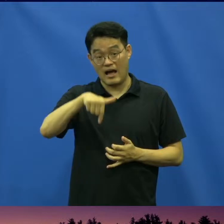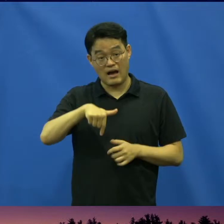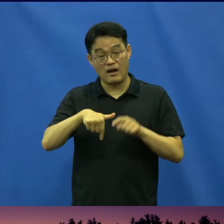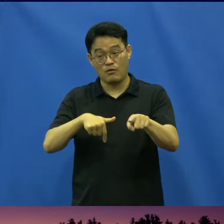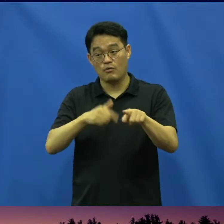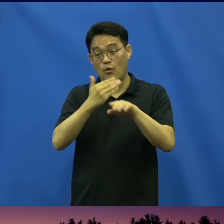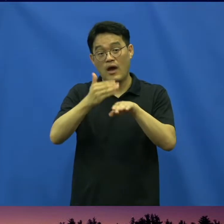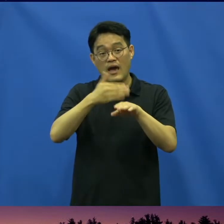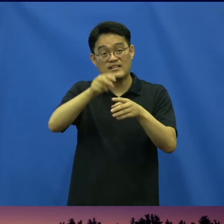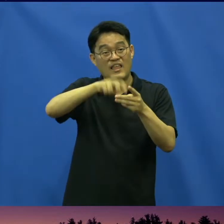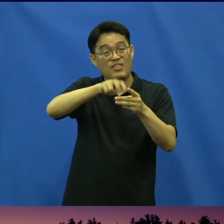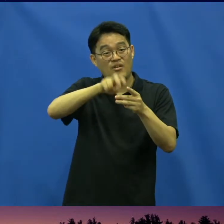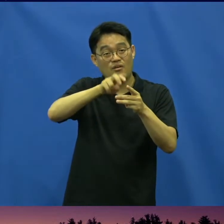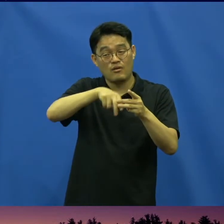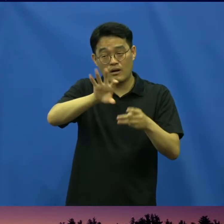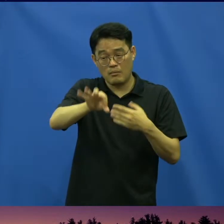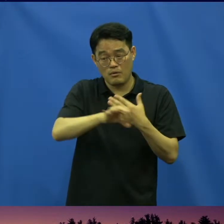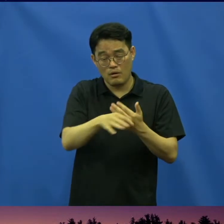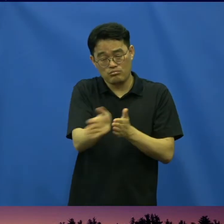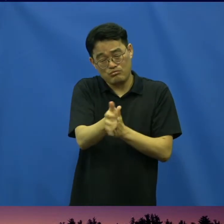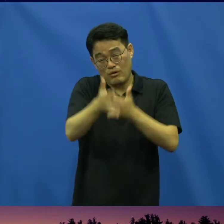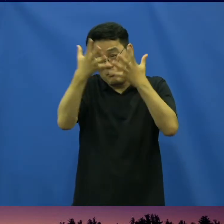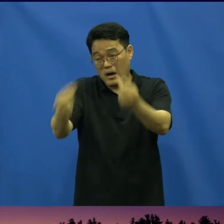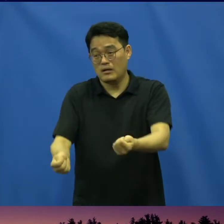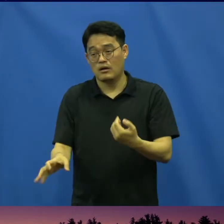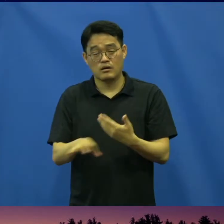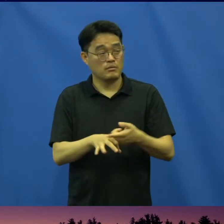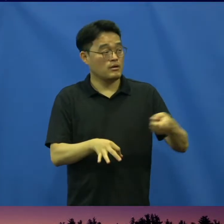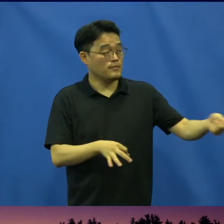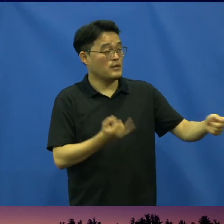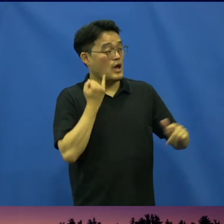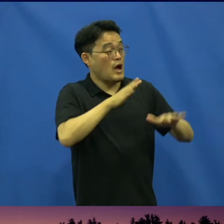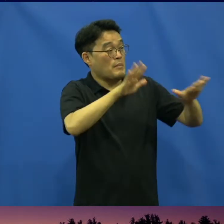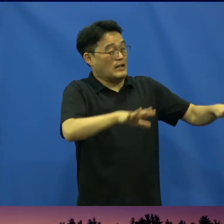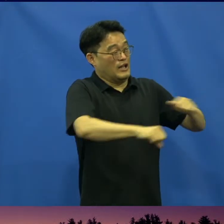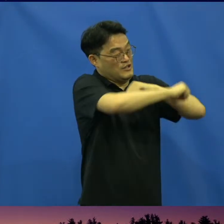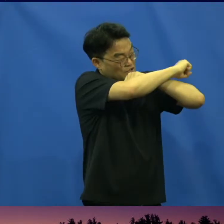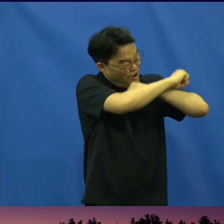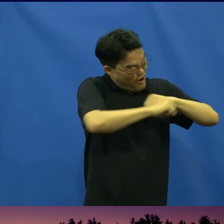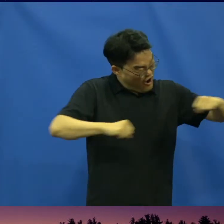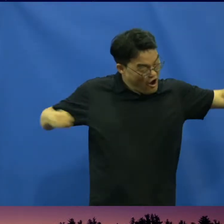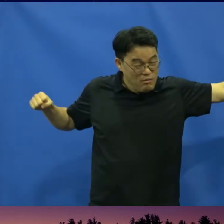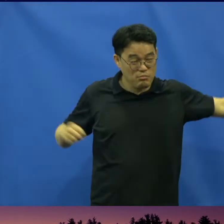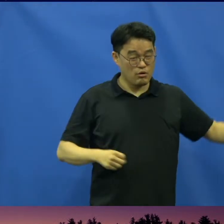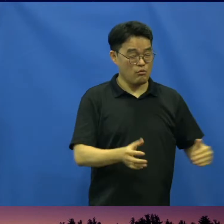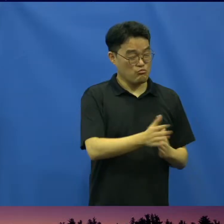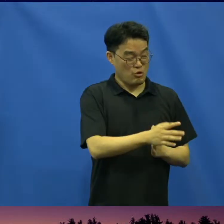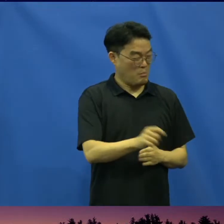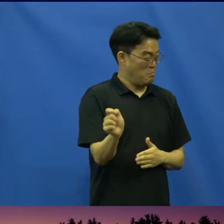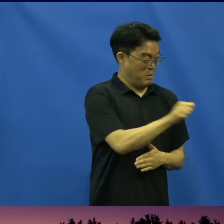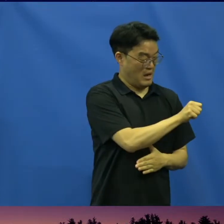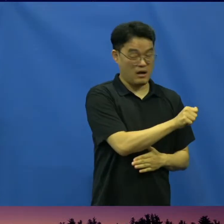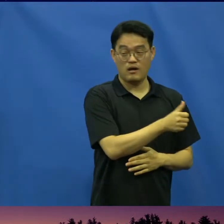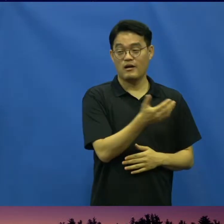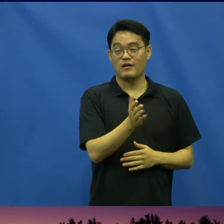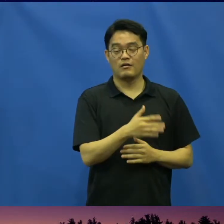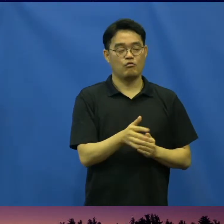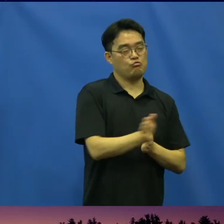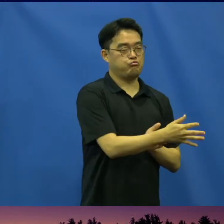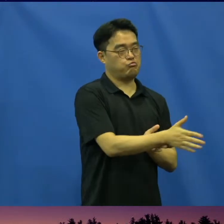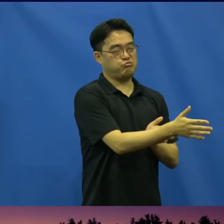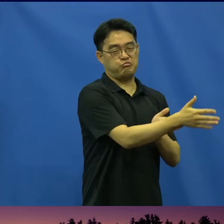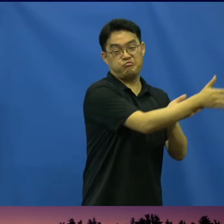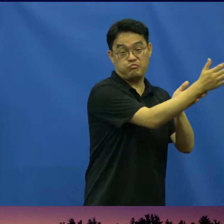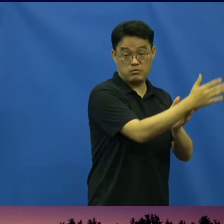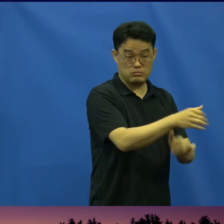넓은 바다에 그리고 물고기가 얼마나 빨라요. 그리고 유유하게 헤엄치던